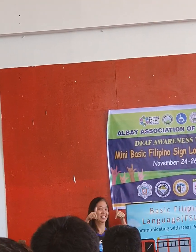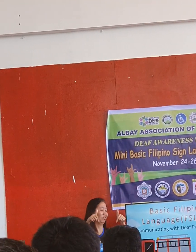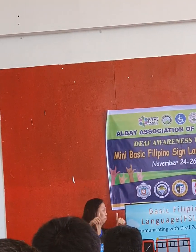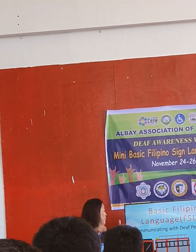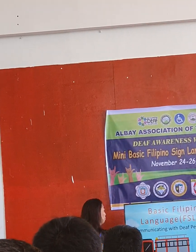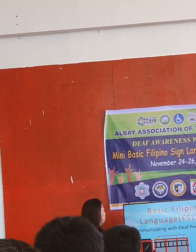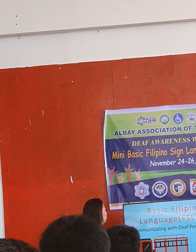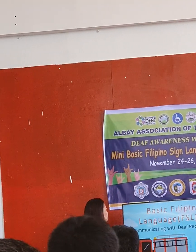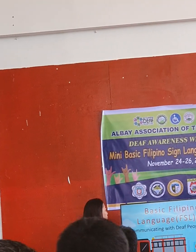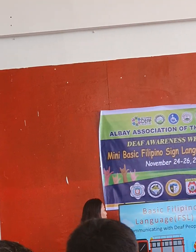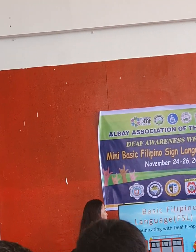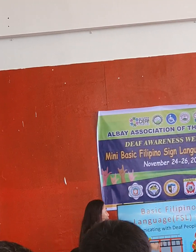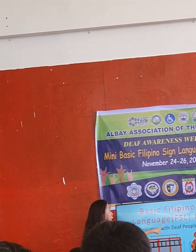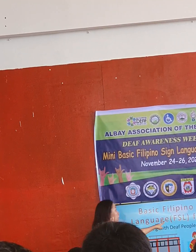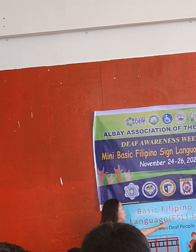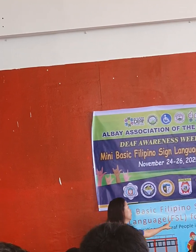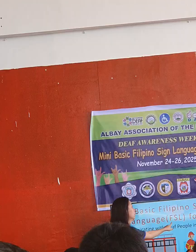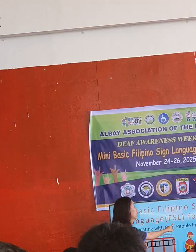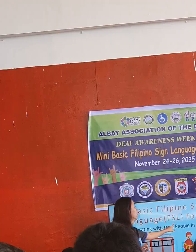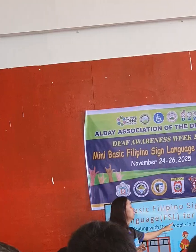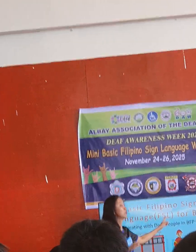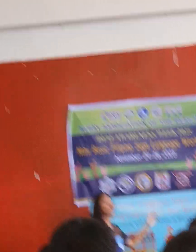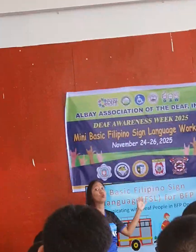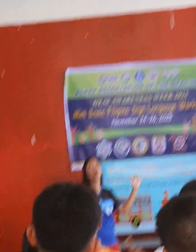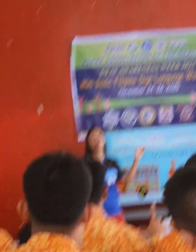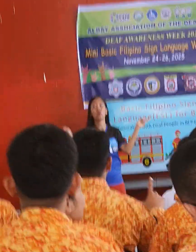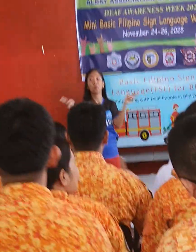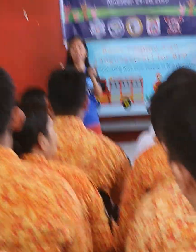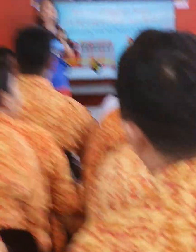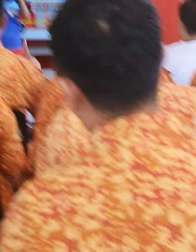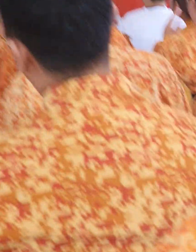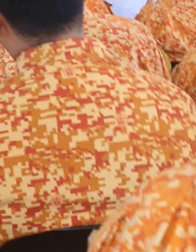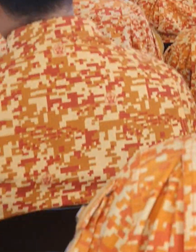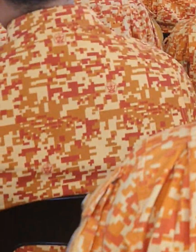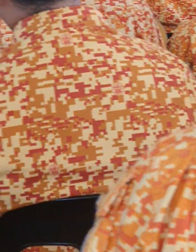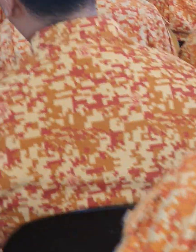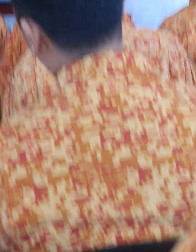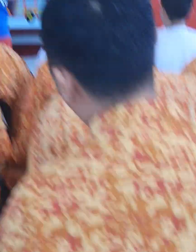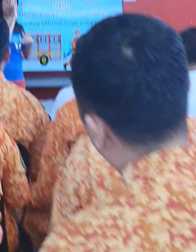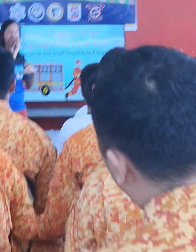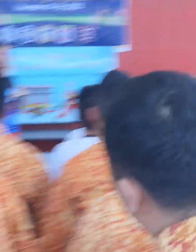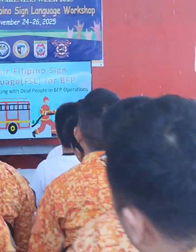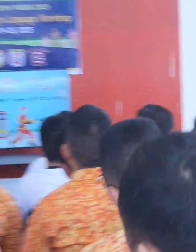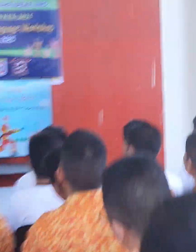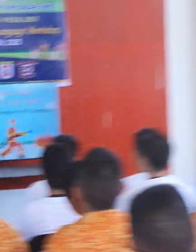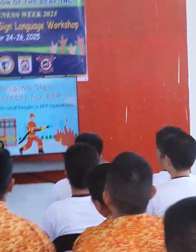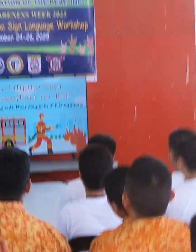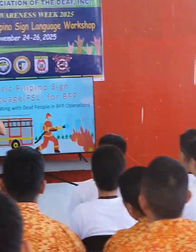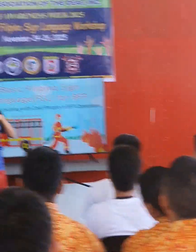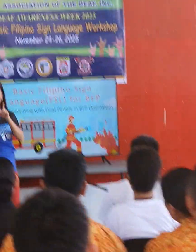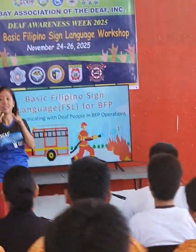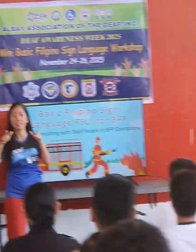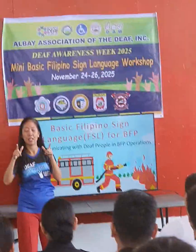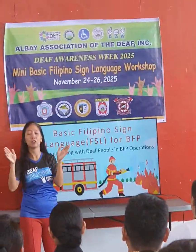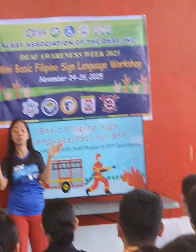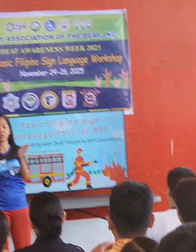Ayan. Next. For short, FS, Filipino Sign